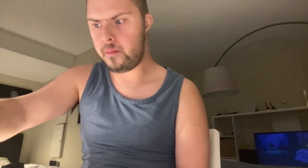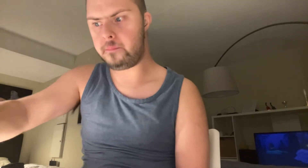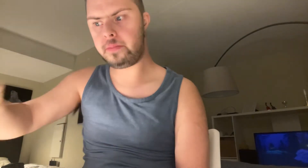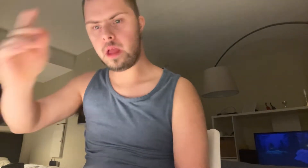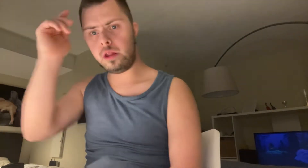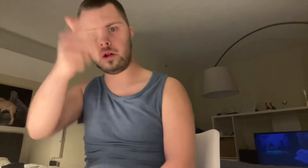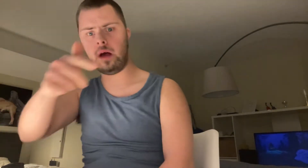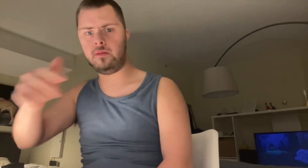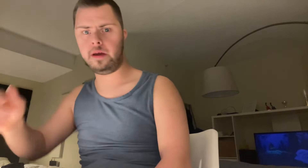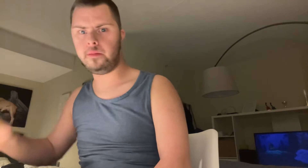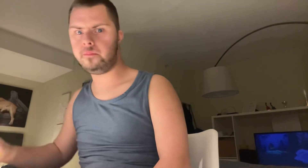Nu kör vi.